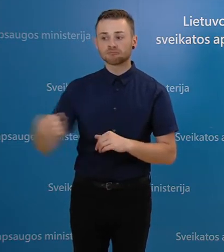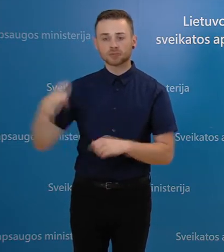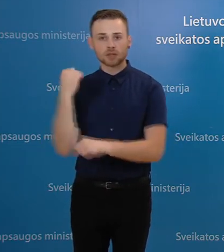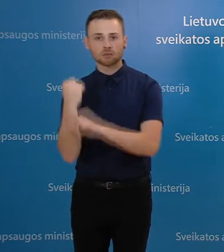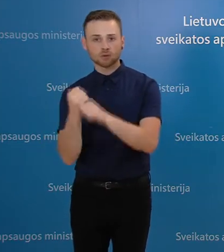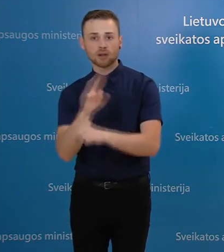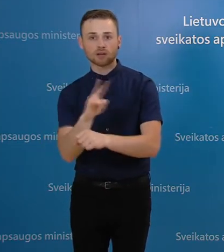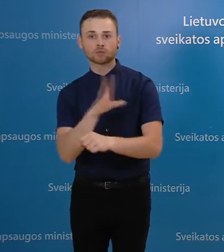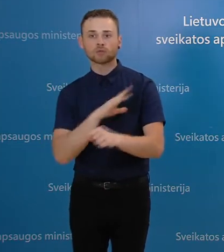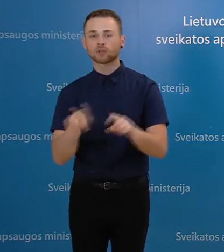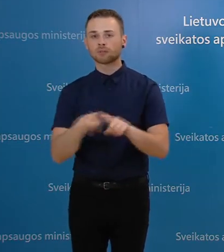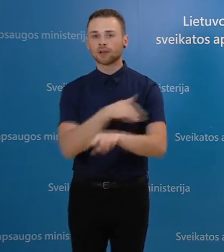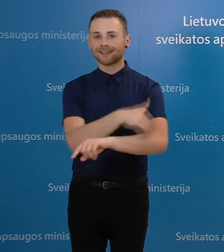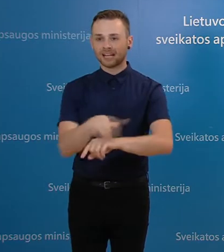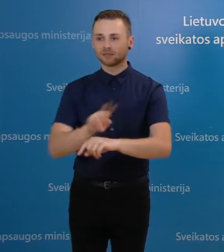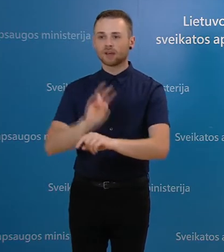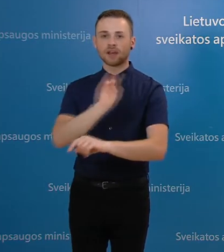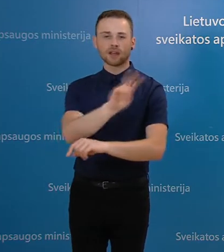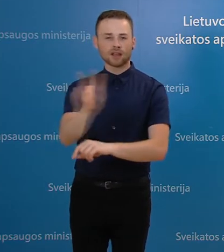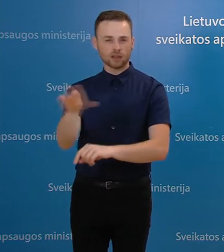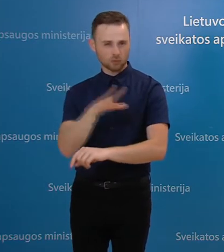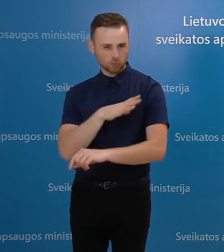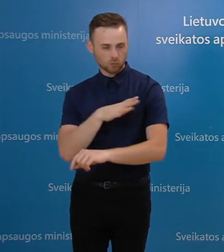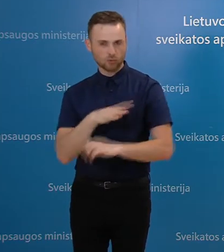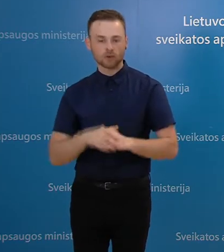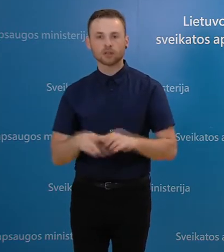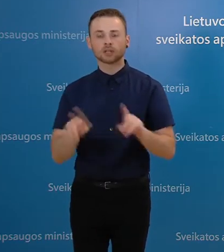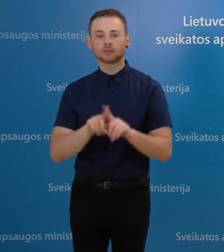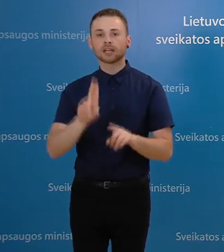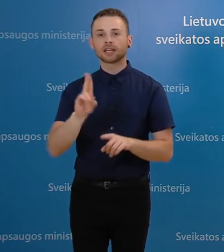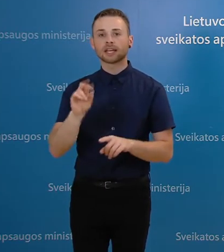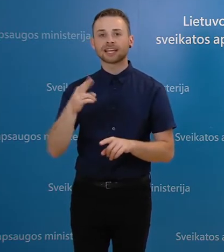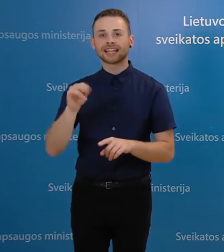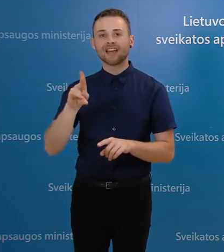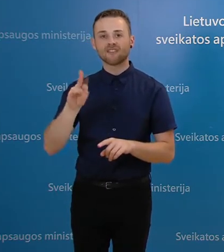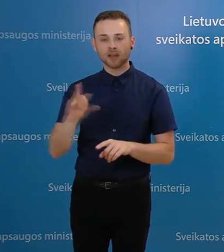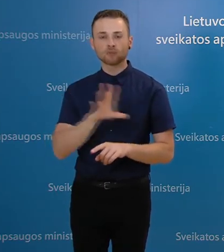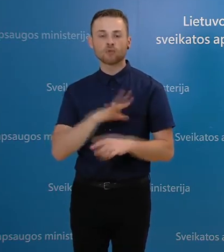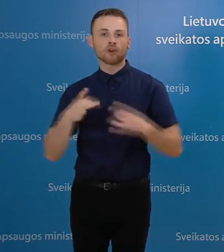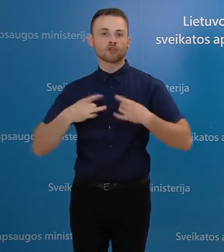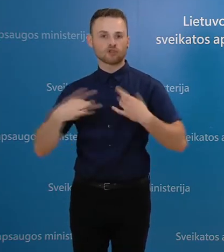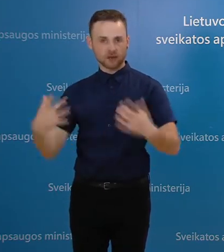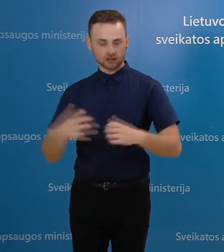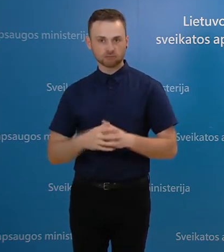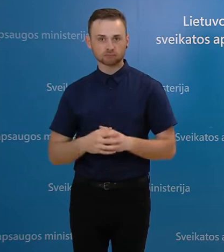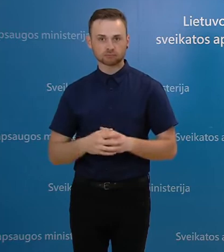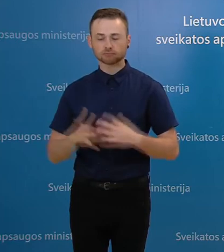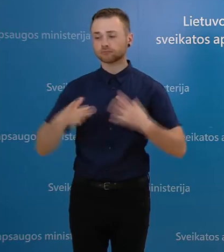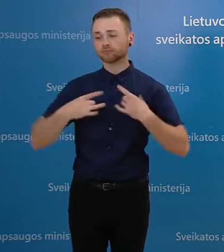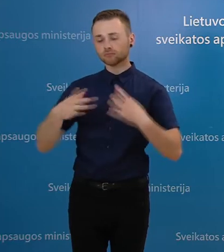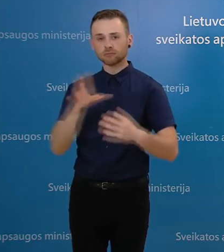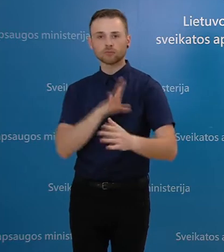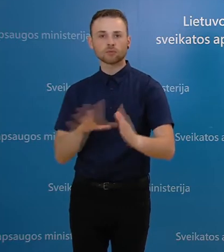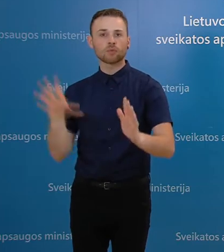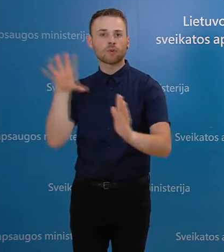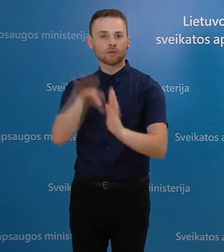įstaigose šioje gatvėje ir taip pat sąsaja su Kernavėje esančia švente, nes abiejose šventėse dalyvavo skirtingi Nacionalinio